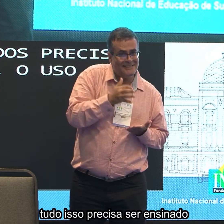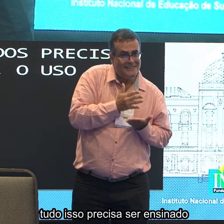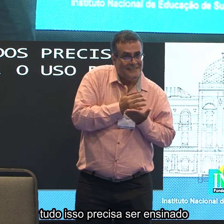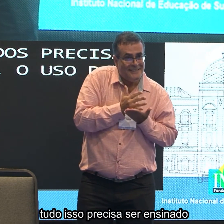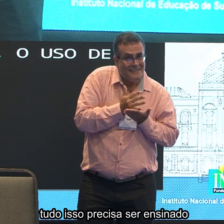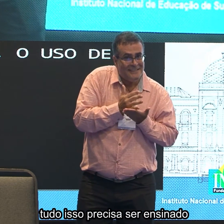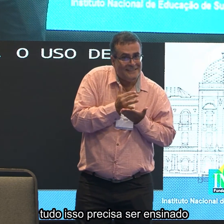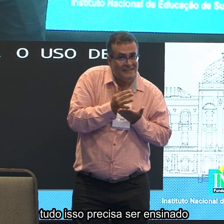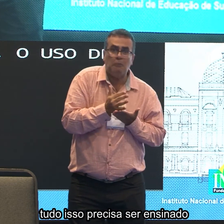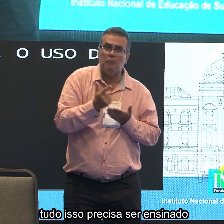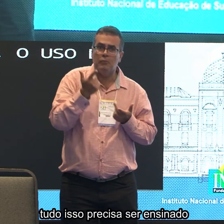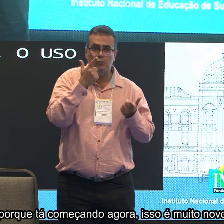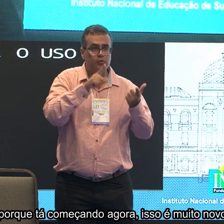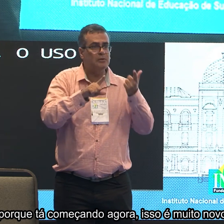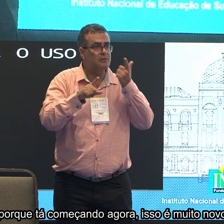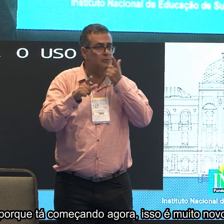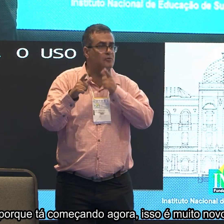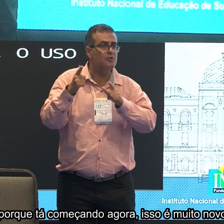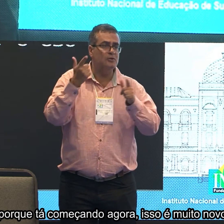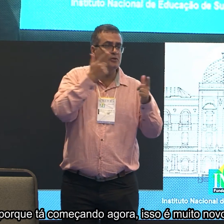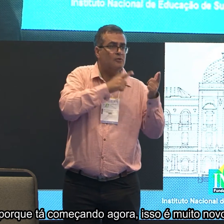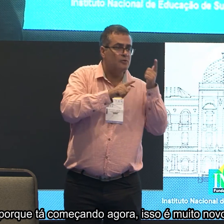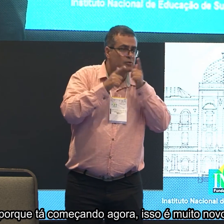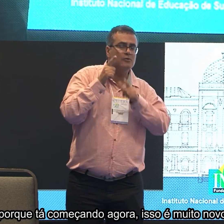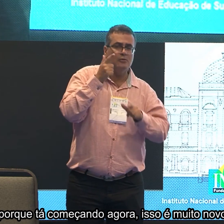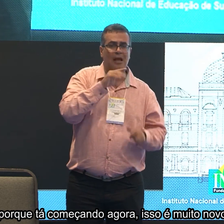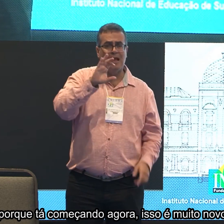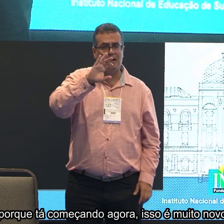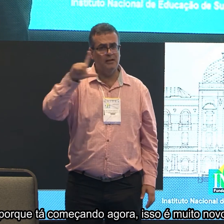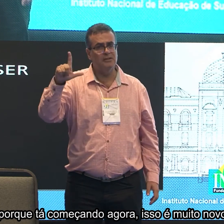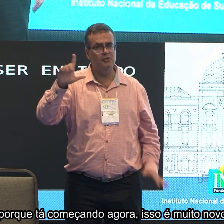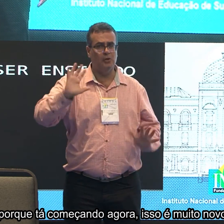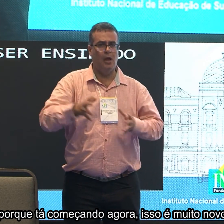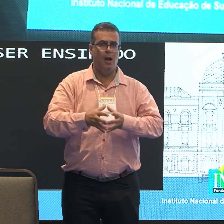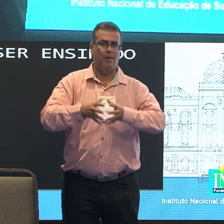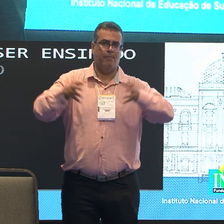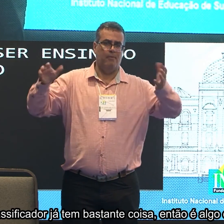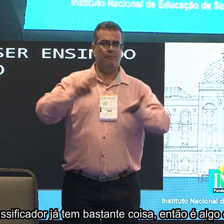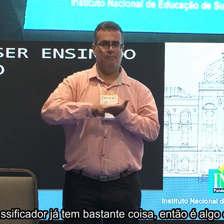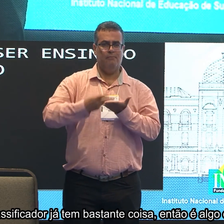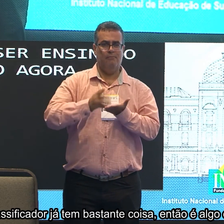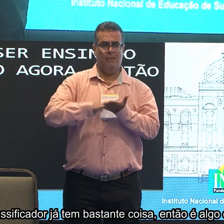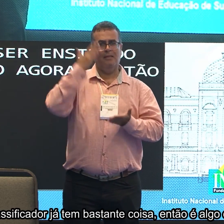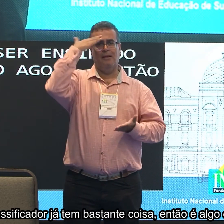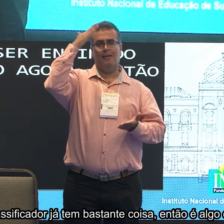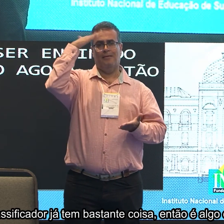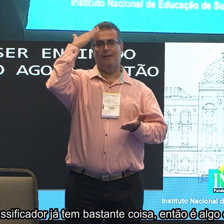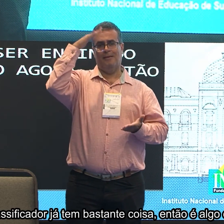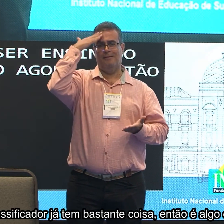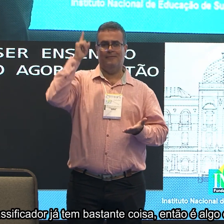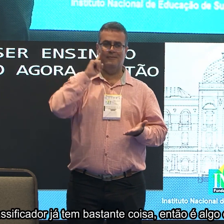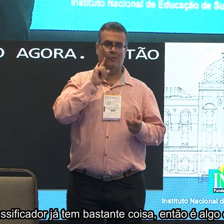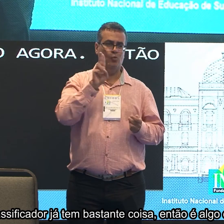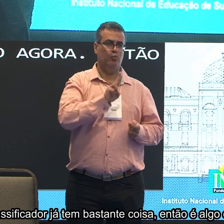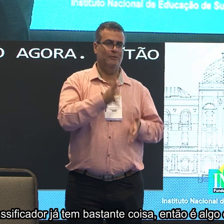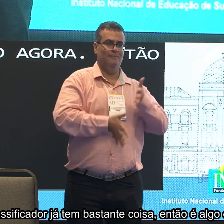ensinado. Porque está começando agora, então isso é muito novo. Classificador já tem bastante coisa, então já é